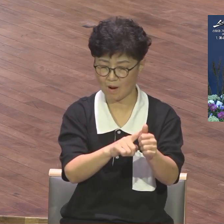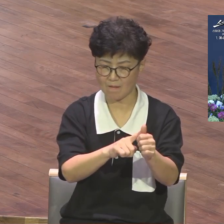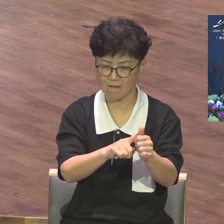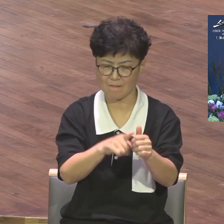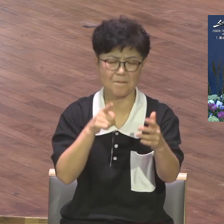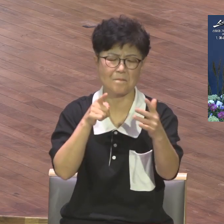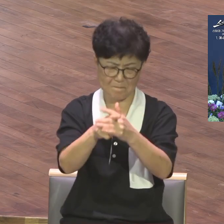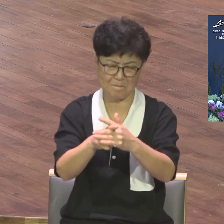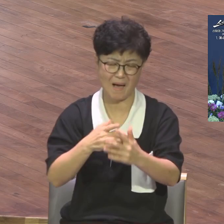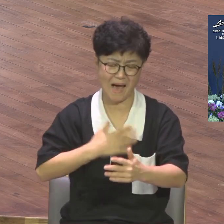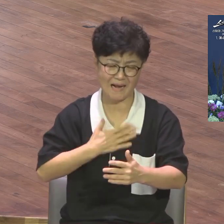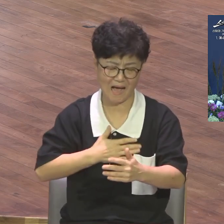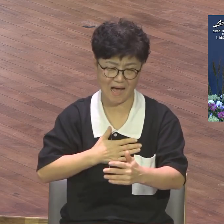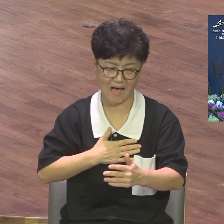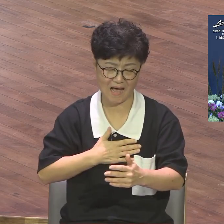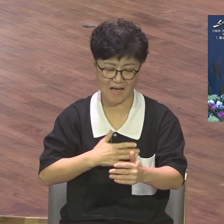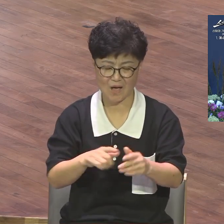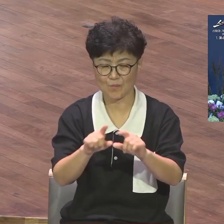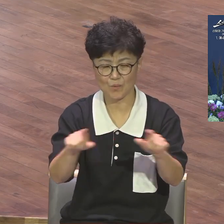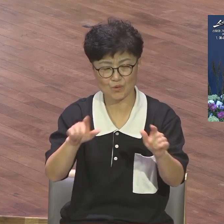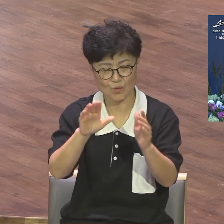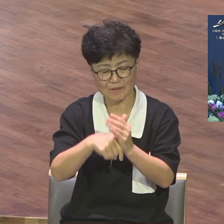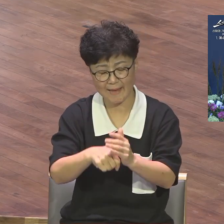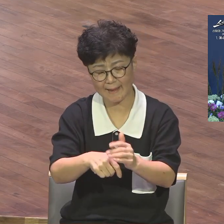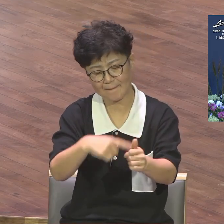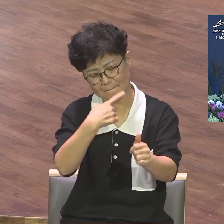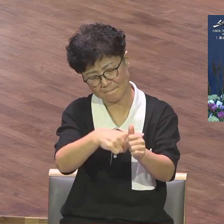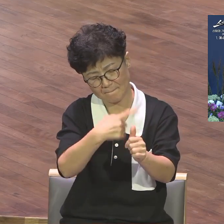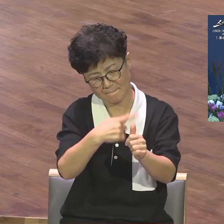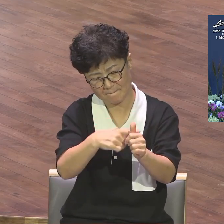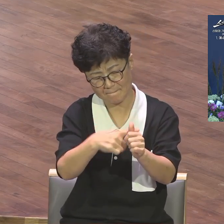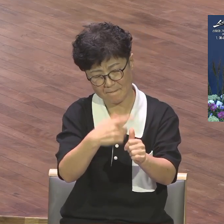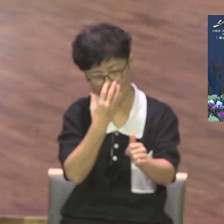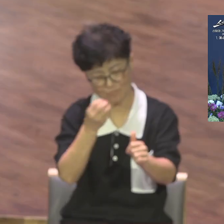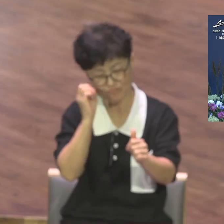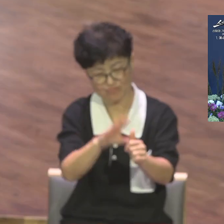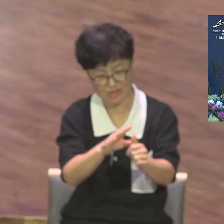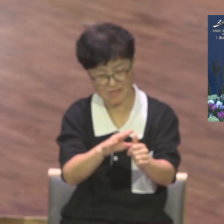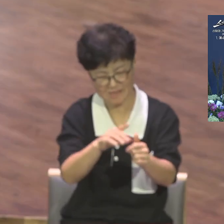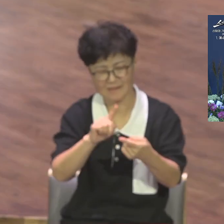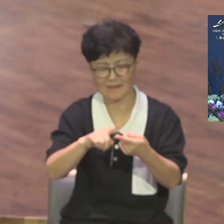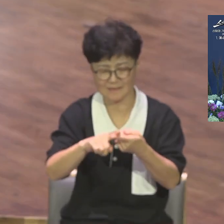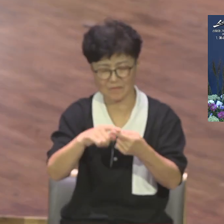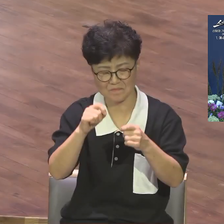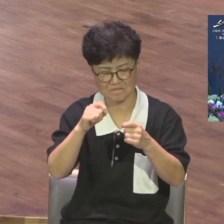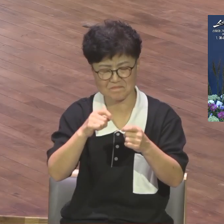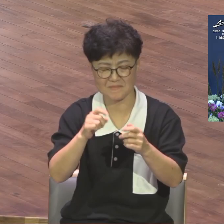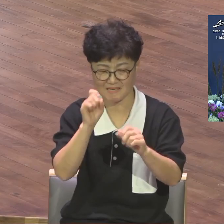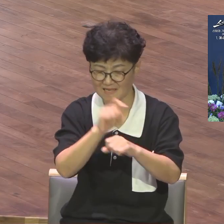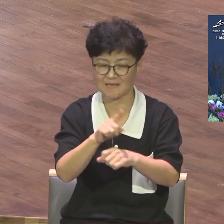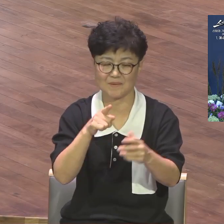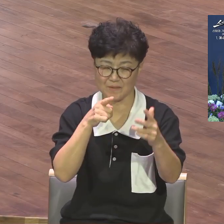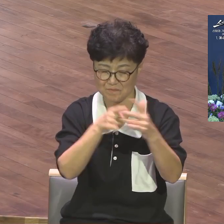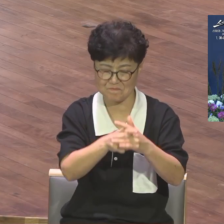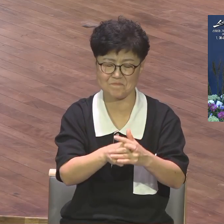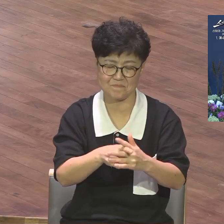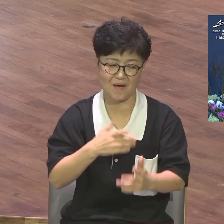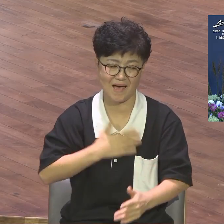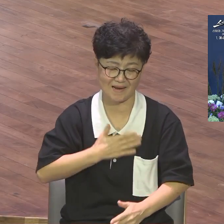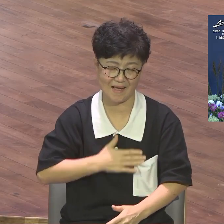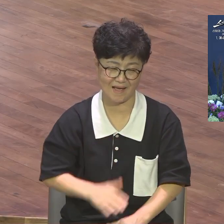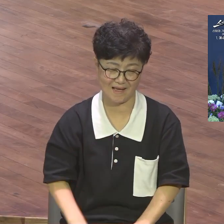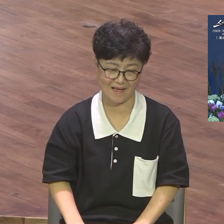결명과 이 비난의 손가락을 받는데 너무 익숙했던 삭개오의 이름을 예수님이 불러줬을 때 그때 삭개오가 받은 그 감동은 말할 수도 없는